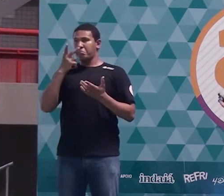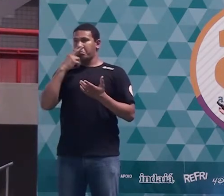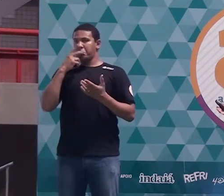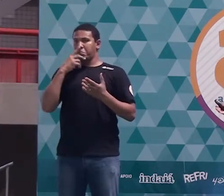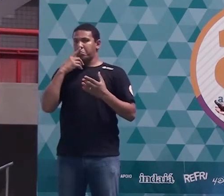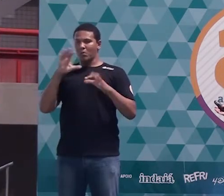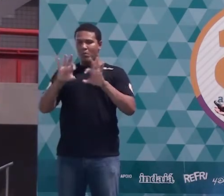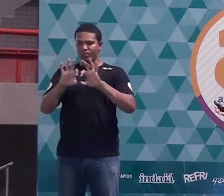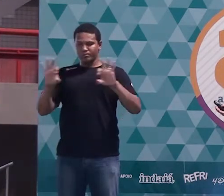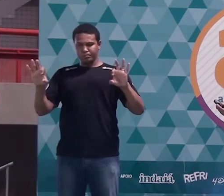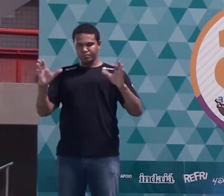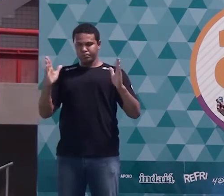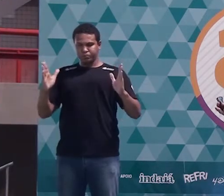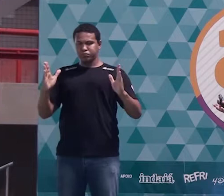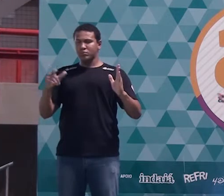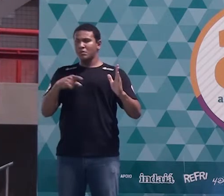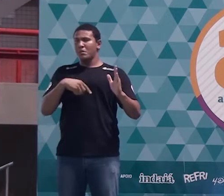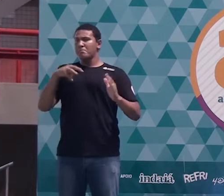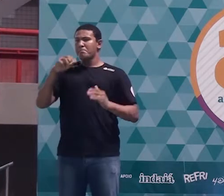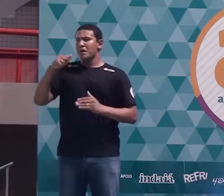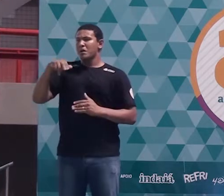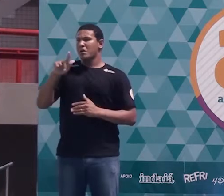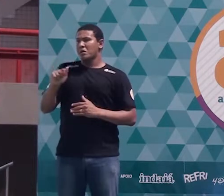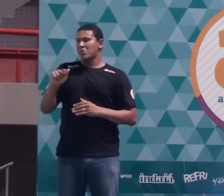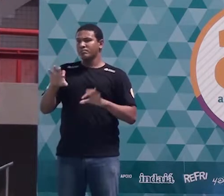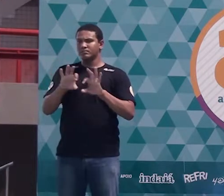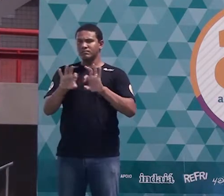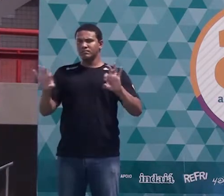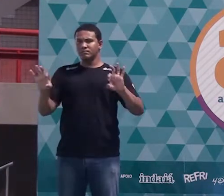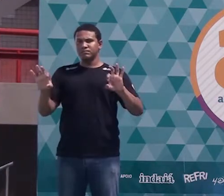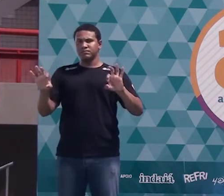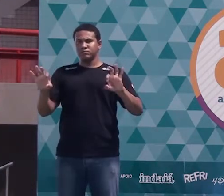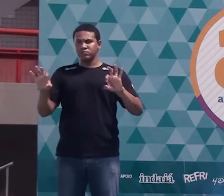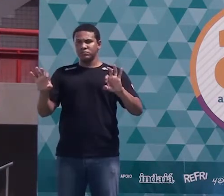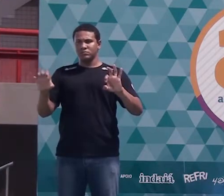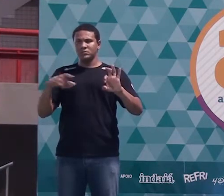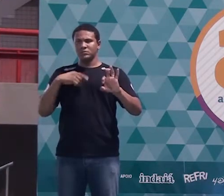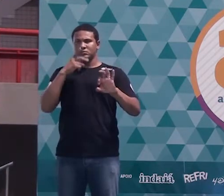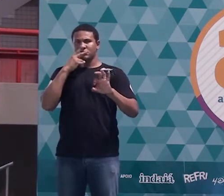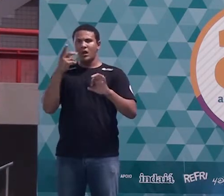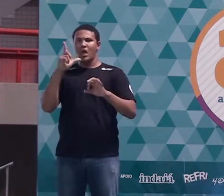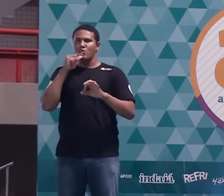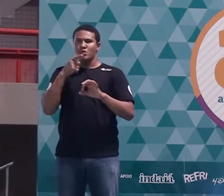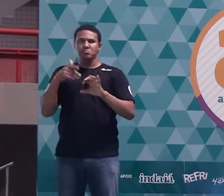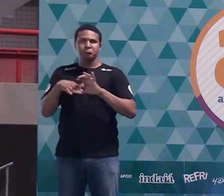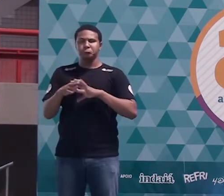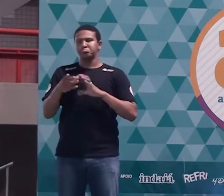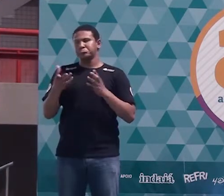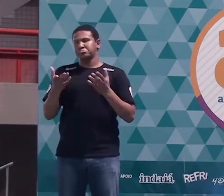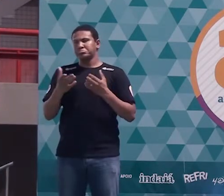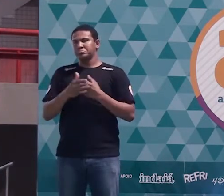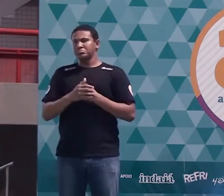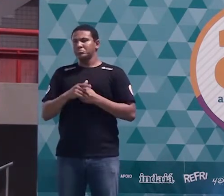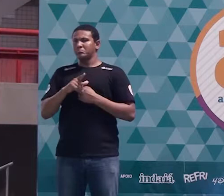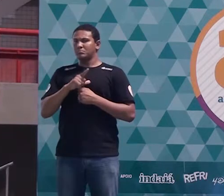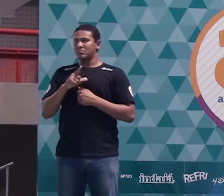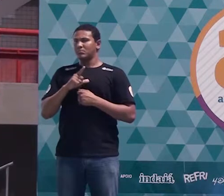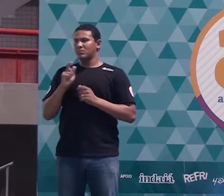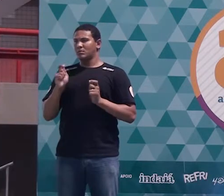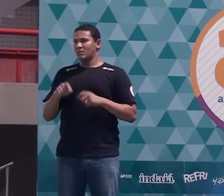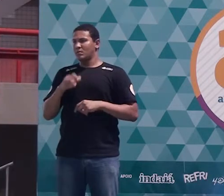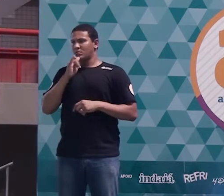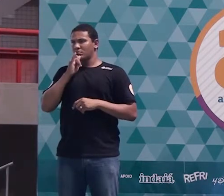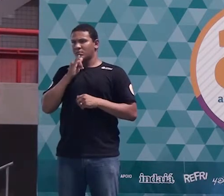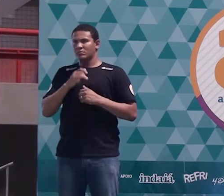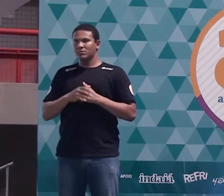que é a unidade de medida, né? Então essa palavra ela pode ter vários significados. Vejam aí o que eu coloquei para vocês.